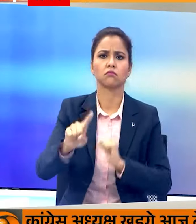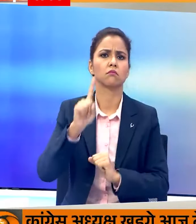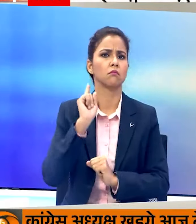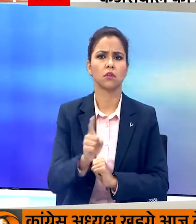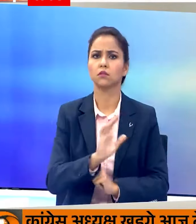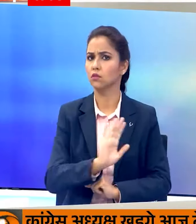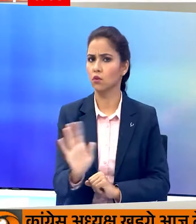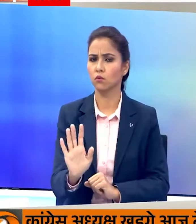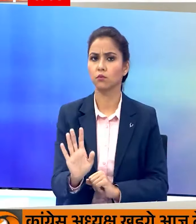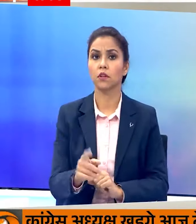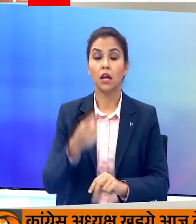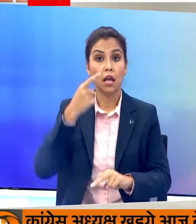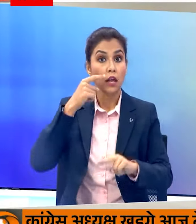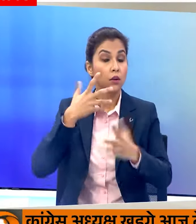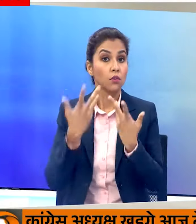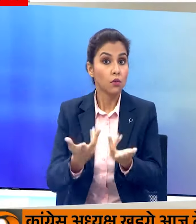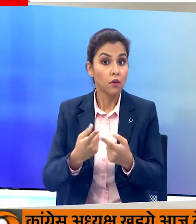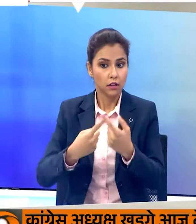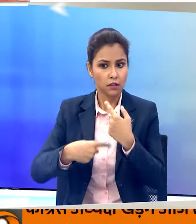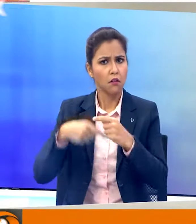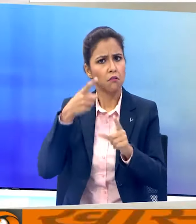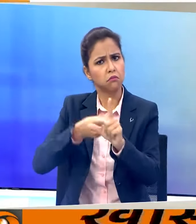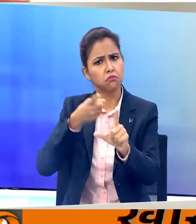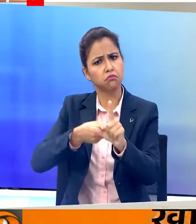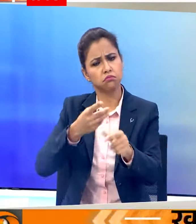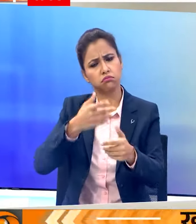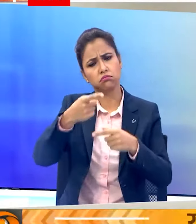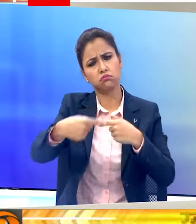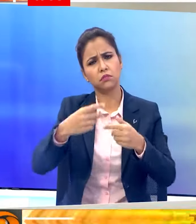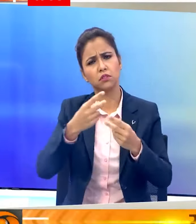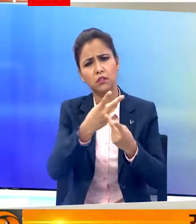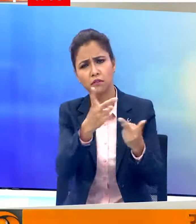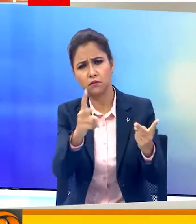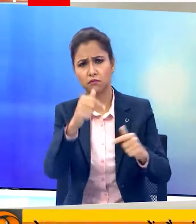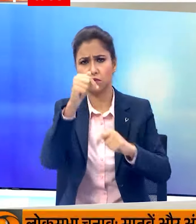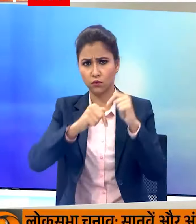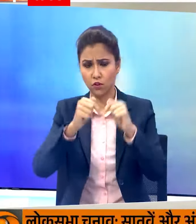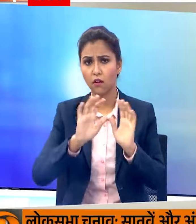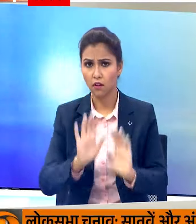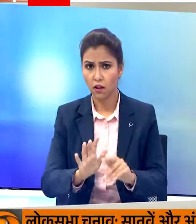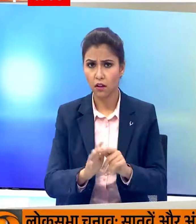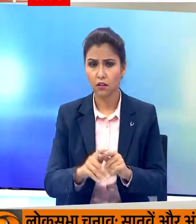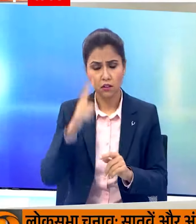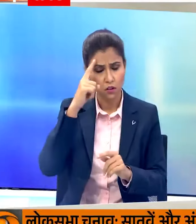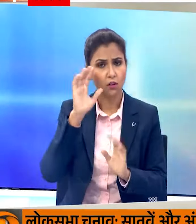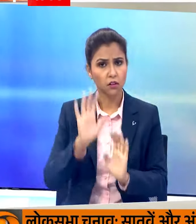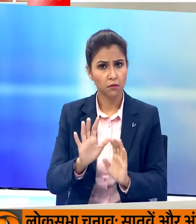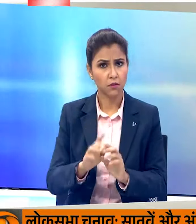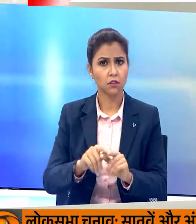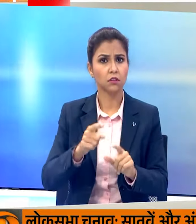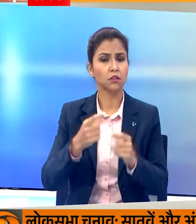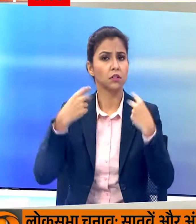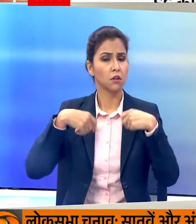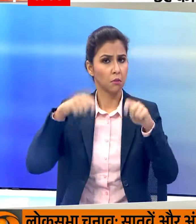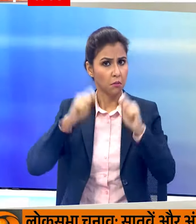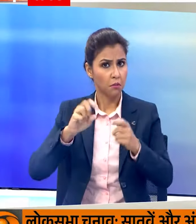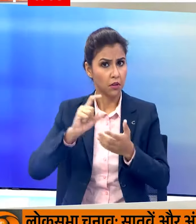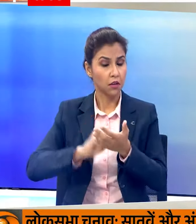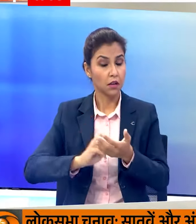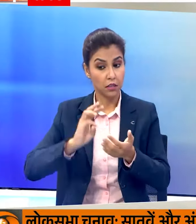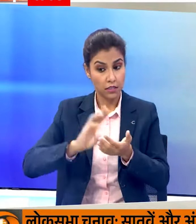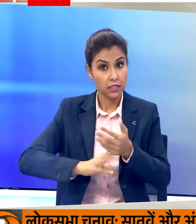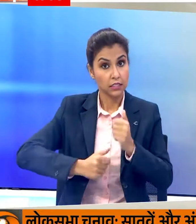सकेगा क्योंकि साल भर कोई ना कोई चुनाव होते रहते हैं गौर तलब है कि प्रवर्तन निदेशालय ने मुख्यमंत्री